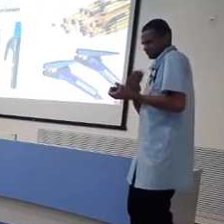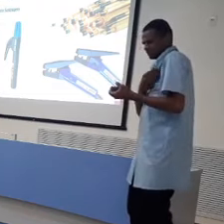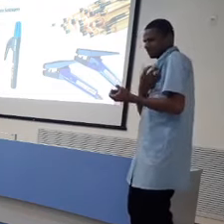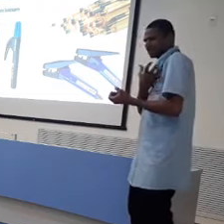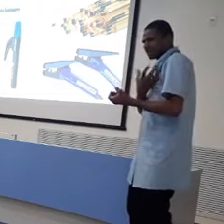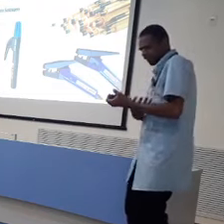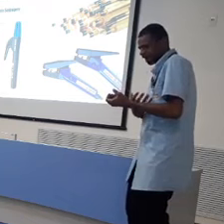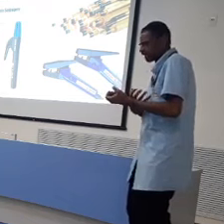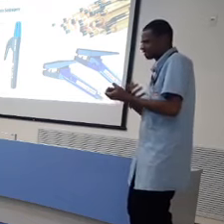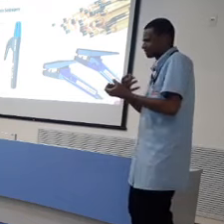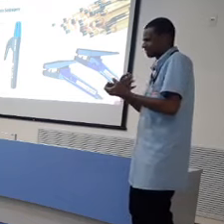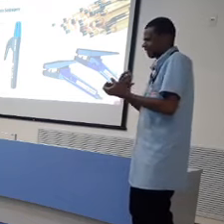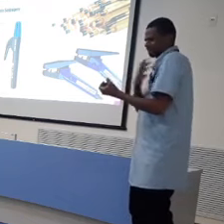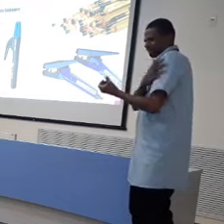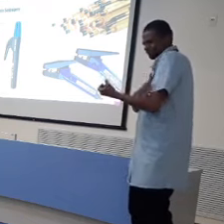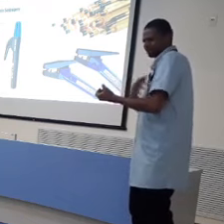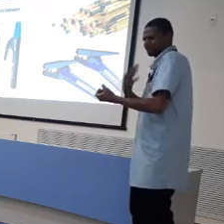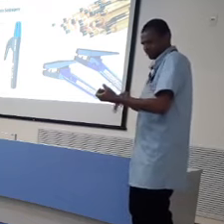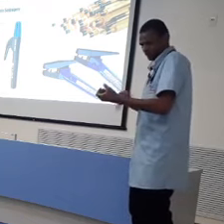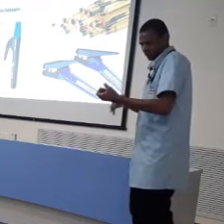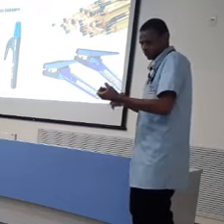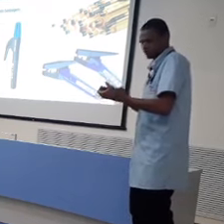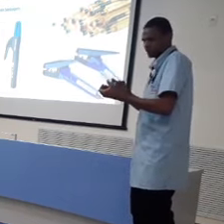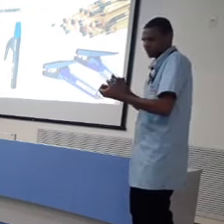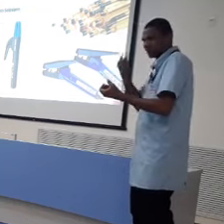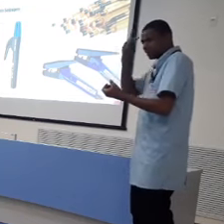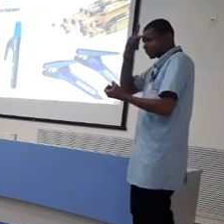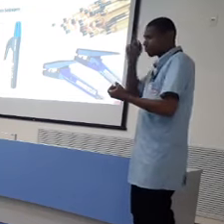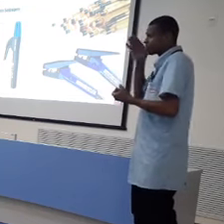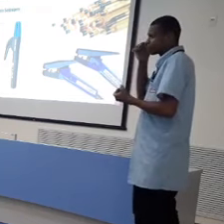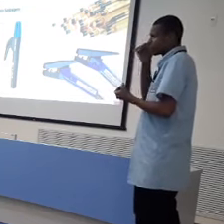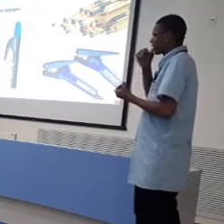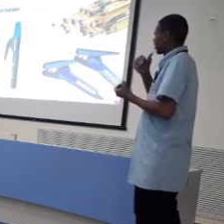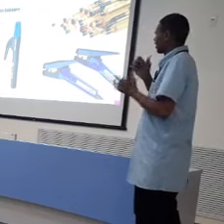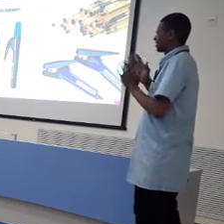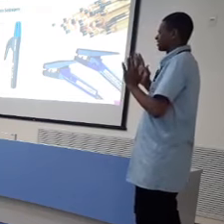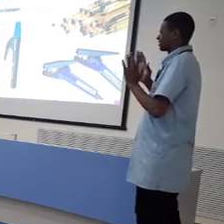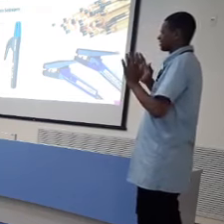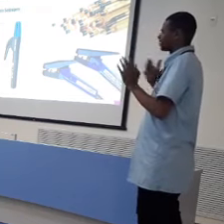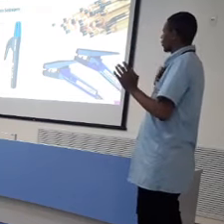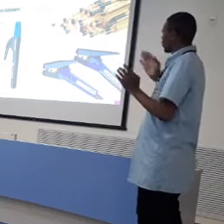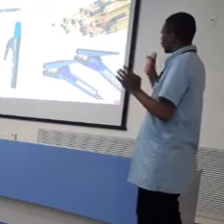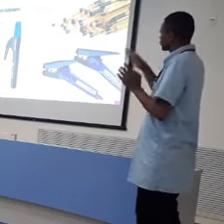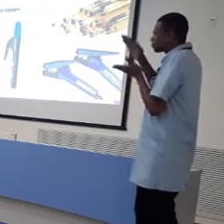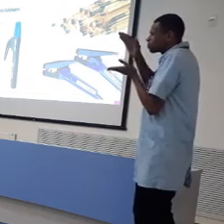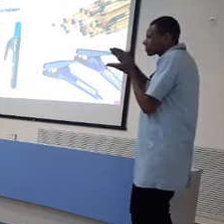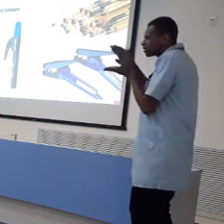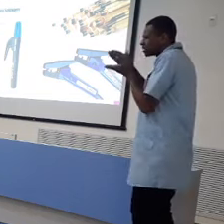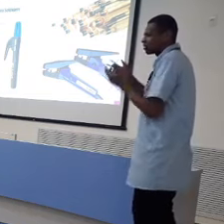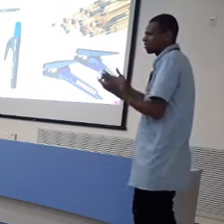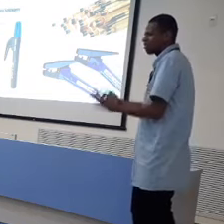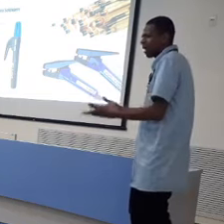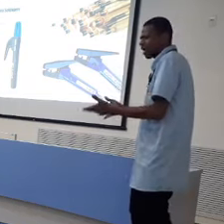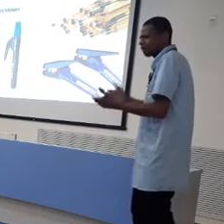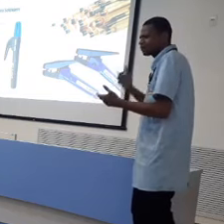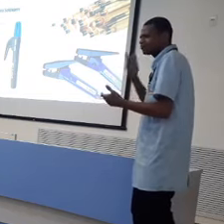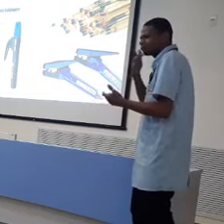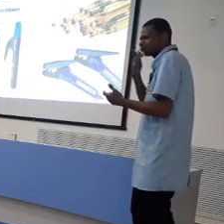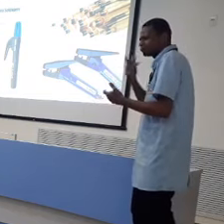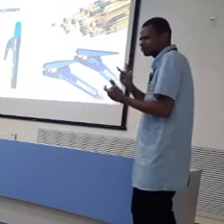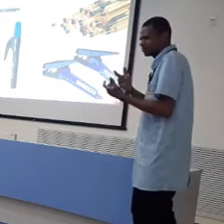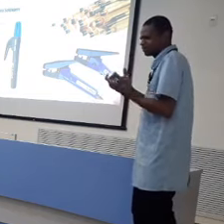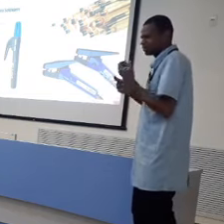do dia. Aí o soldador fala, mas eu gosto daquele porta-eletrodo pequenininho. Claro, o pequeno é